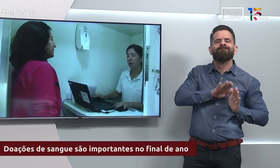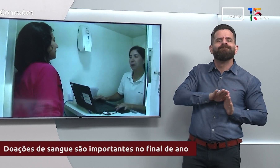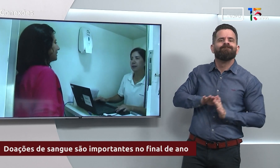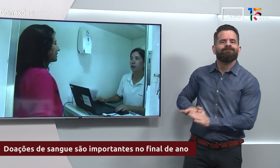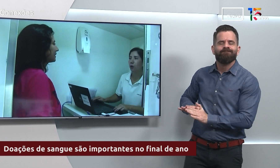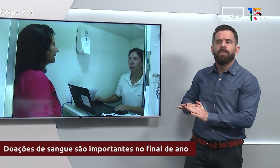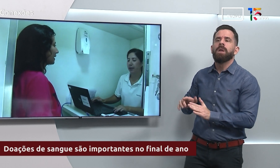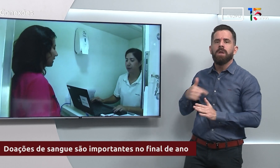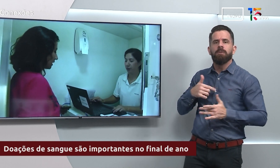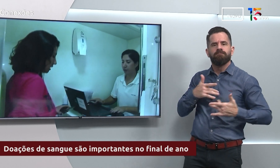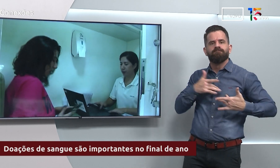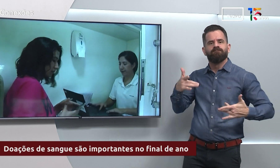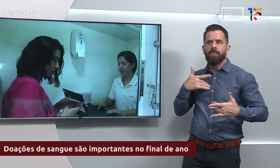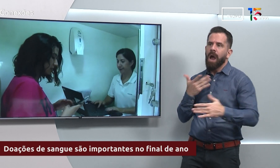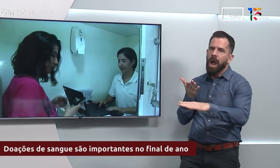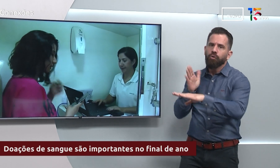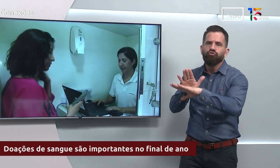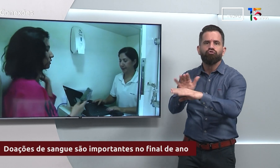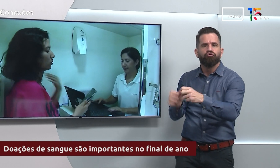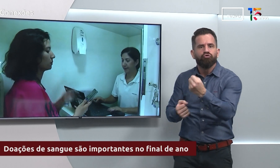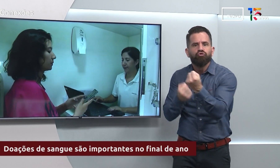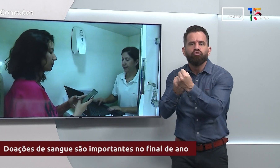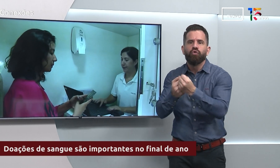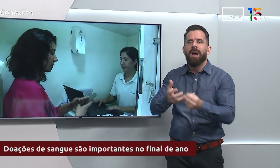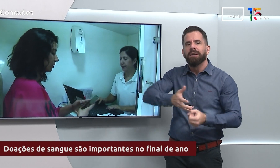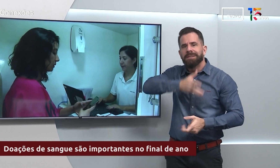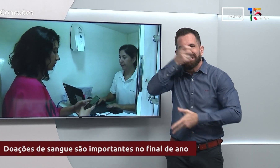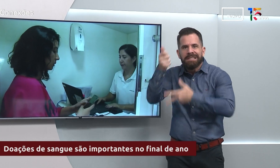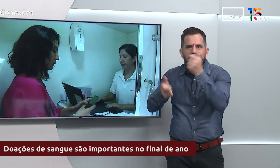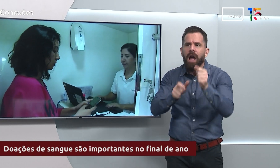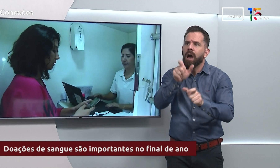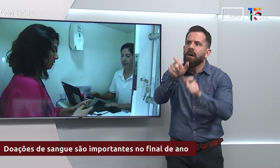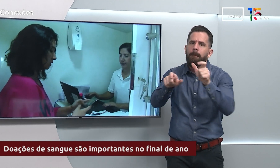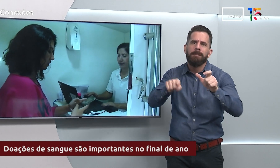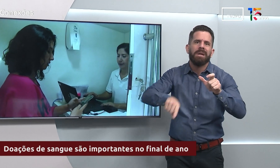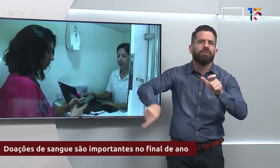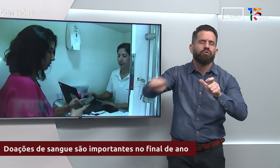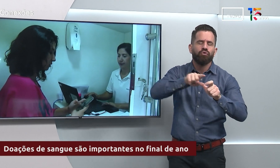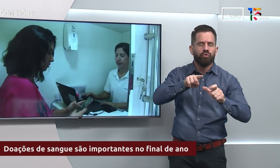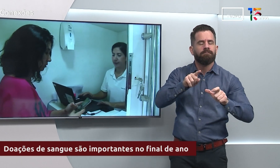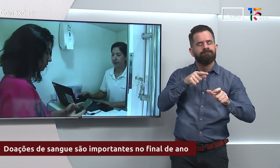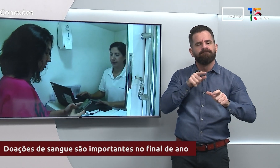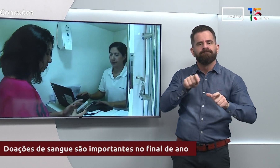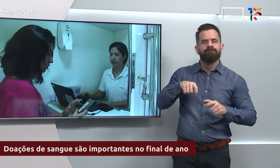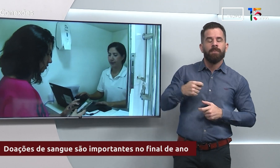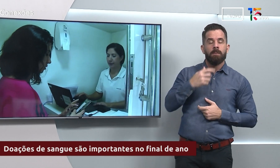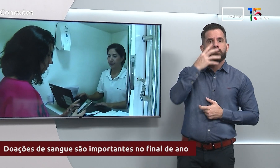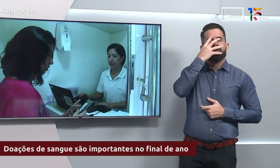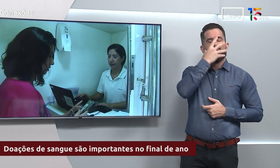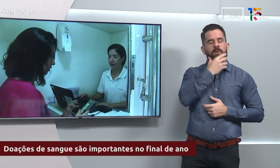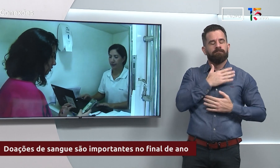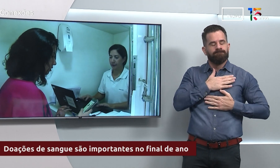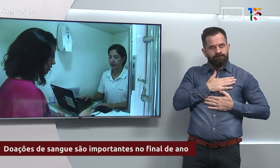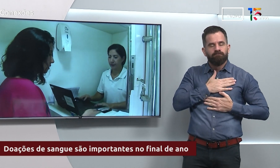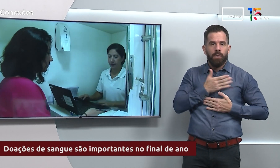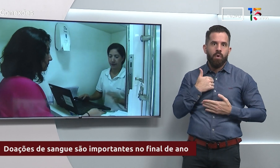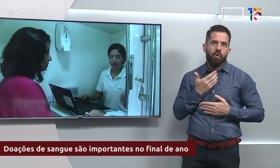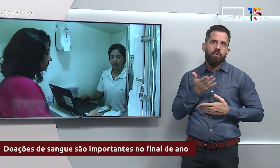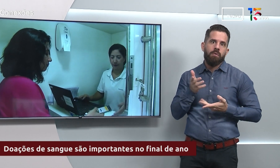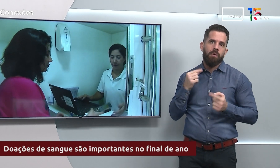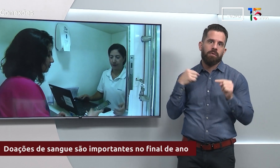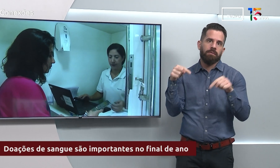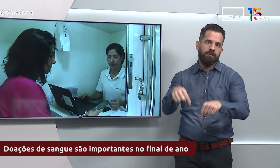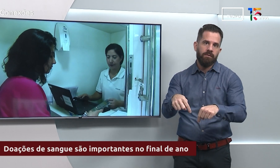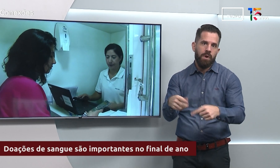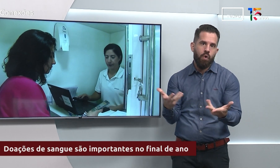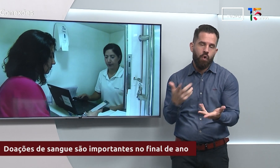estar ajudando a salvar outras vidas é um gesto muito bonito, então isso é o que me motiva a estar aqui.